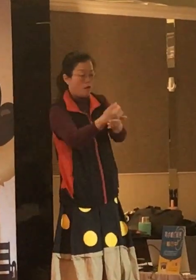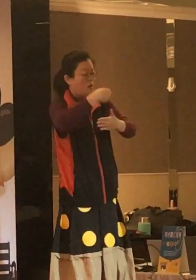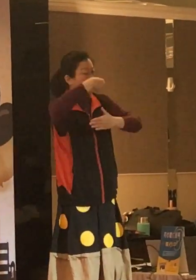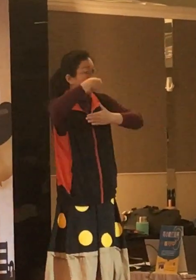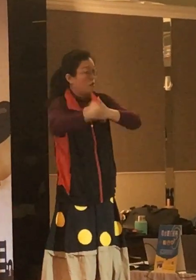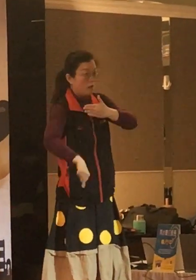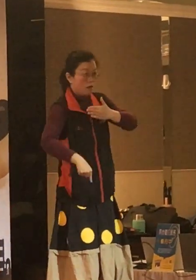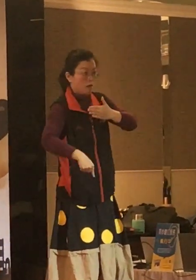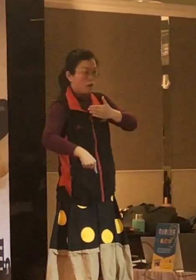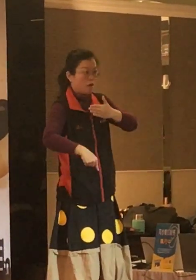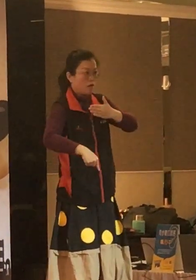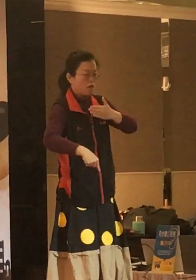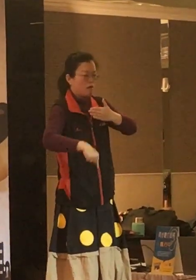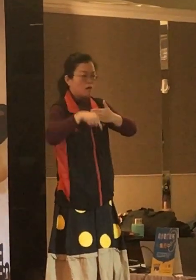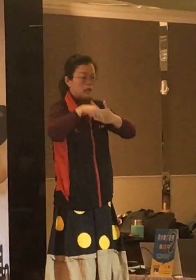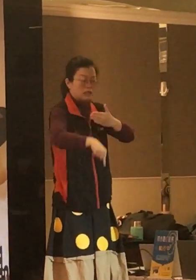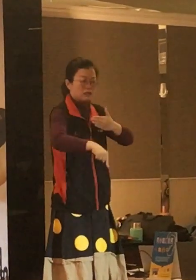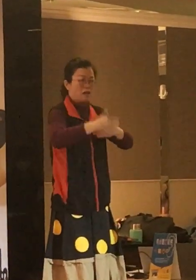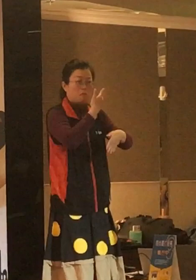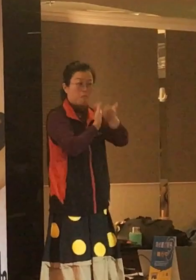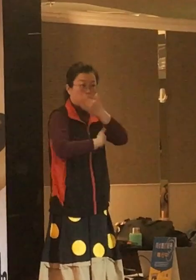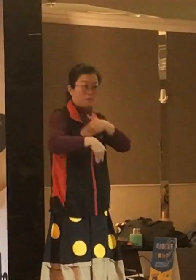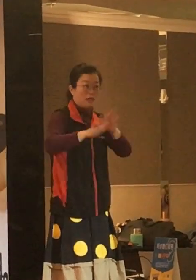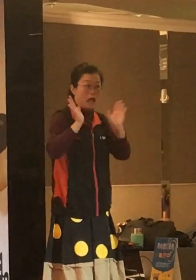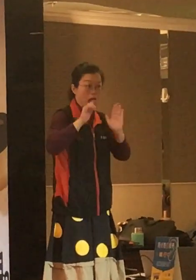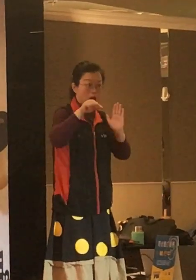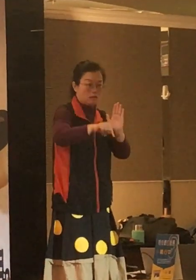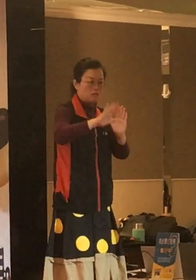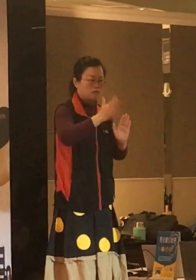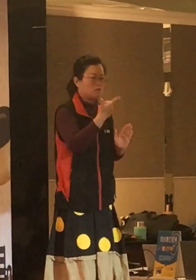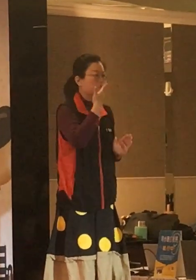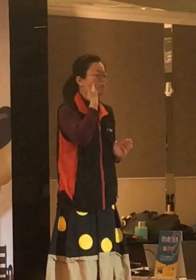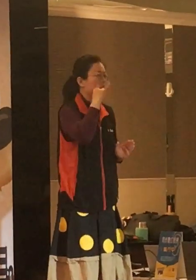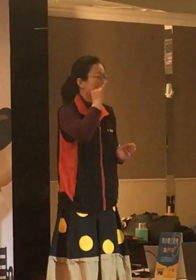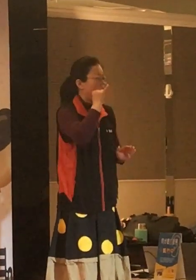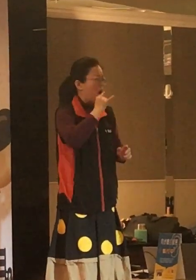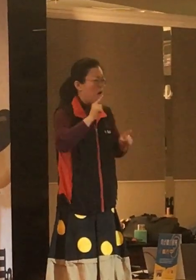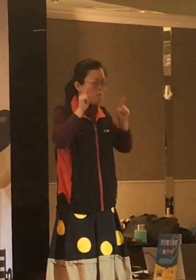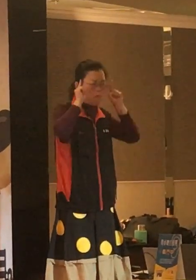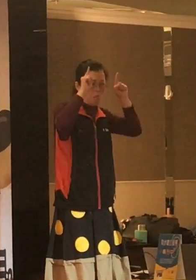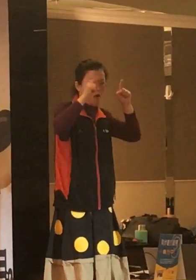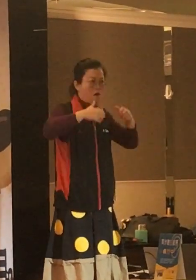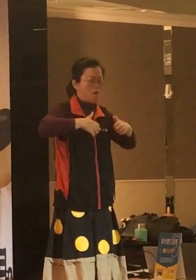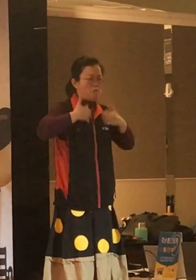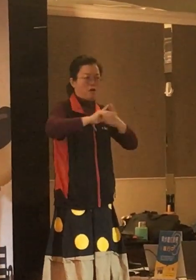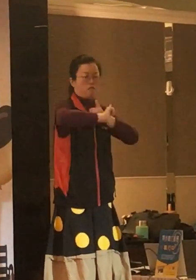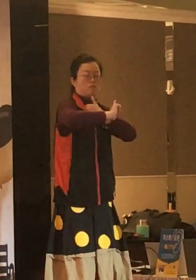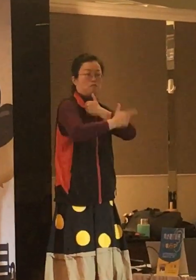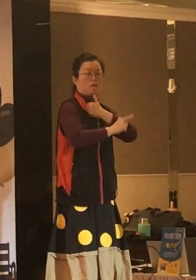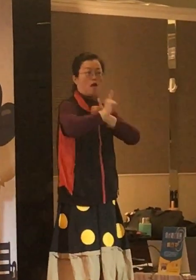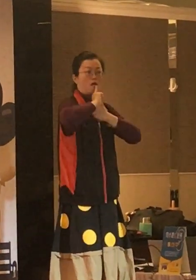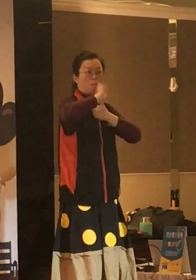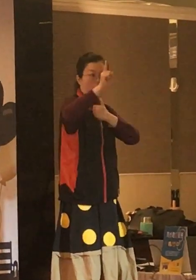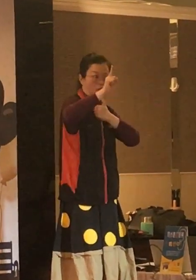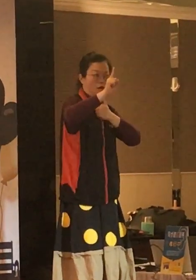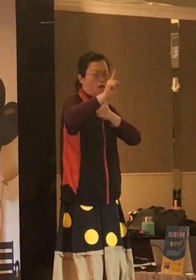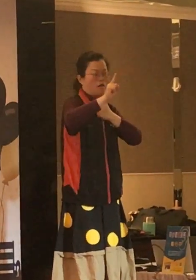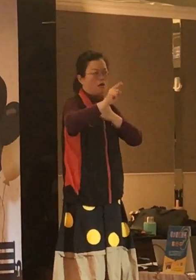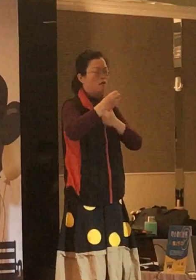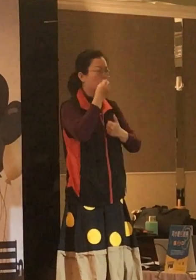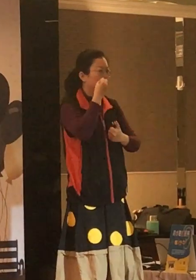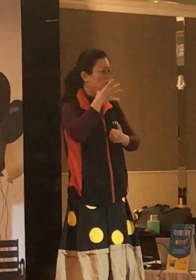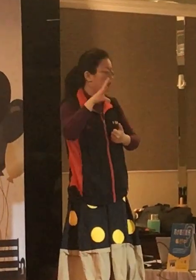家属当然就会提起诉讼了啊、哦，那这个事情也变成了全国的新闻，大家都非常关注。